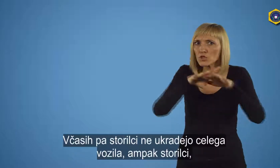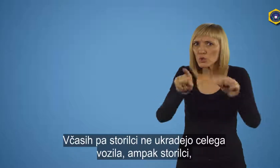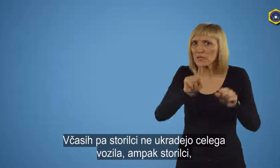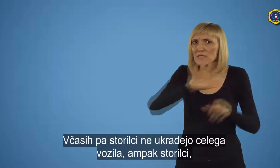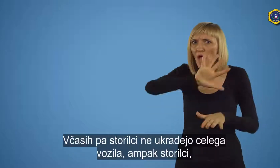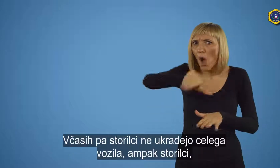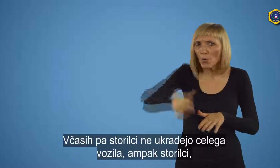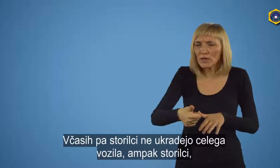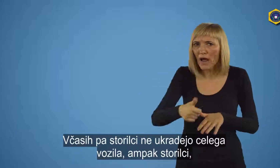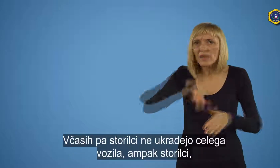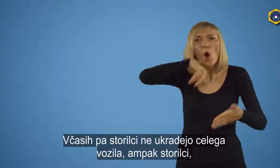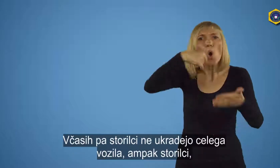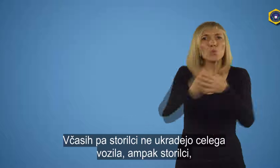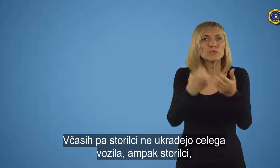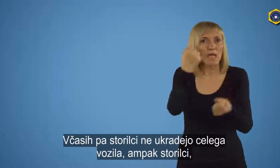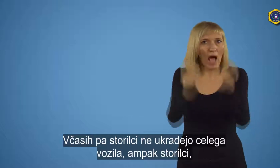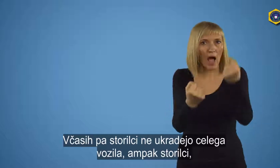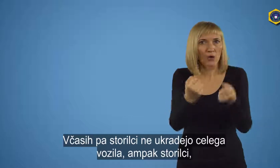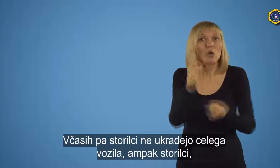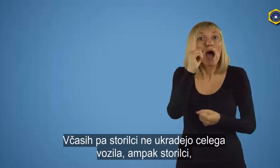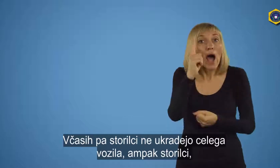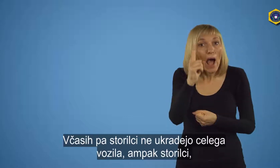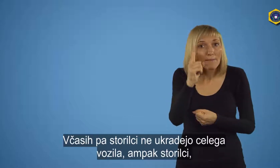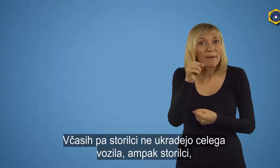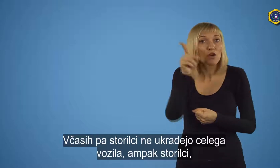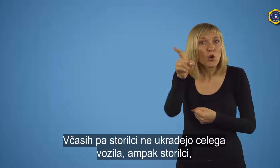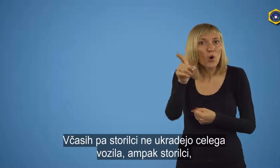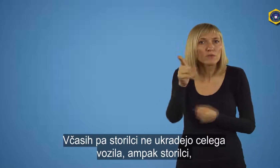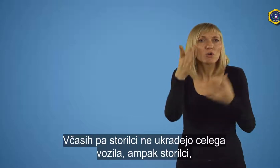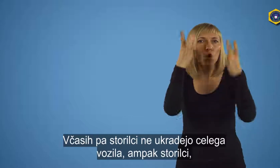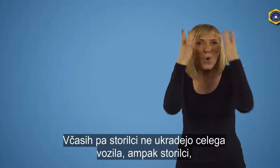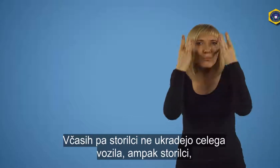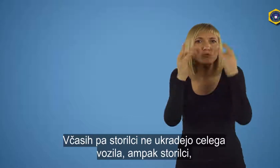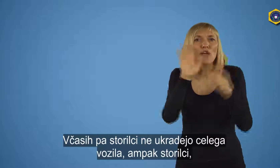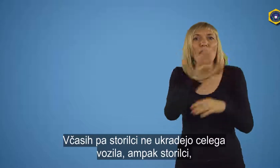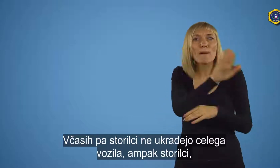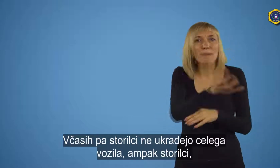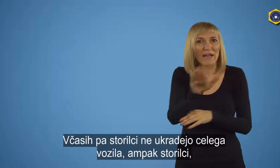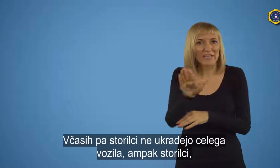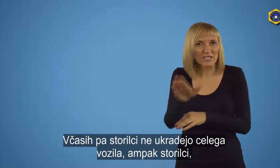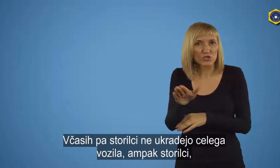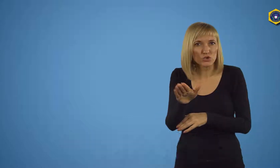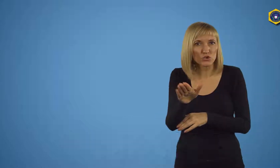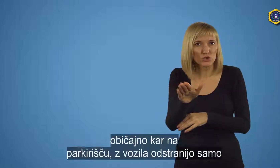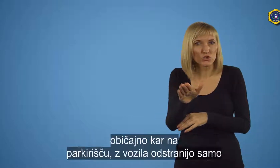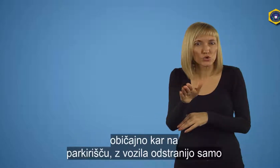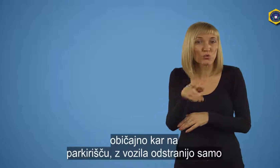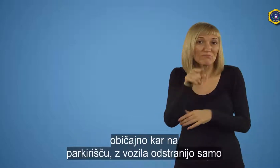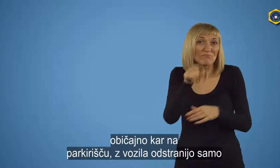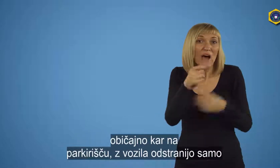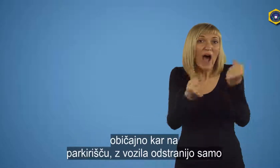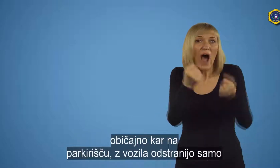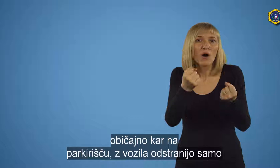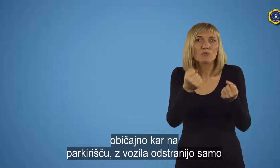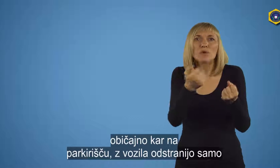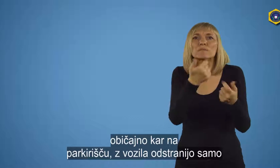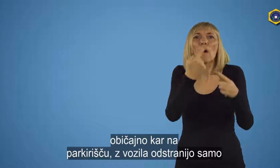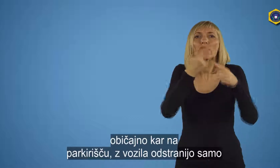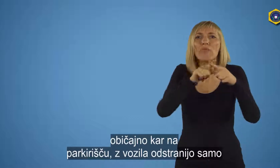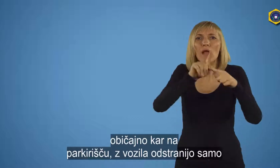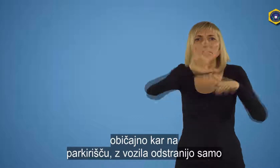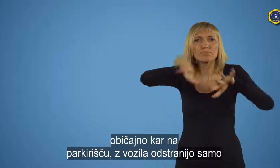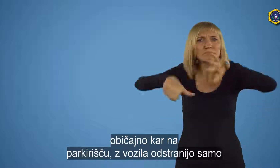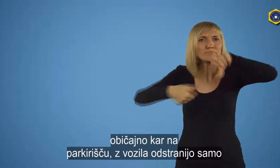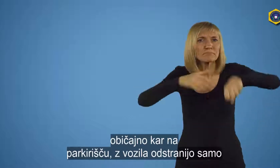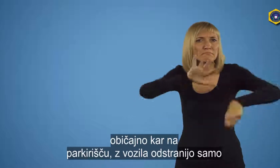Včasih pa storilci ne ukradejo celega vozila, ampak storilci, običajno kar na parkirišču, z vozila odstranijo samo dele, ki